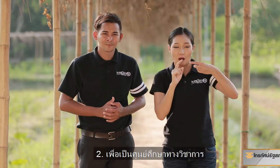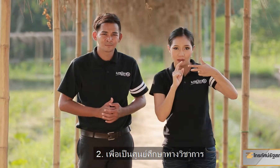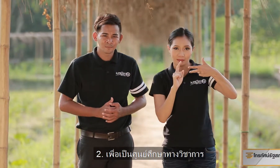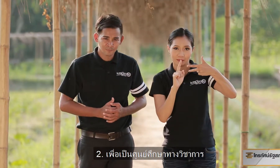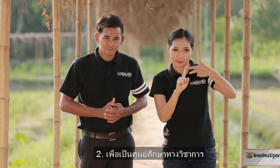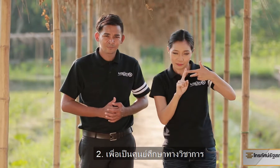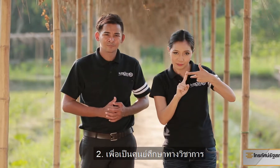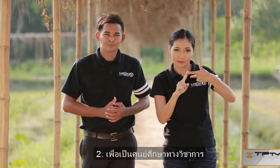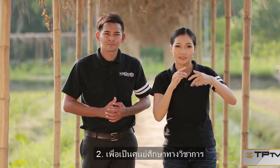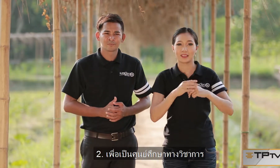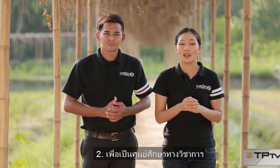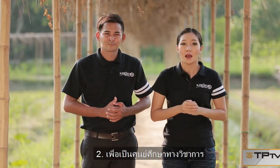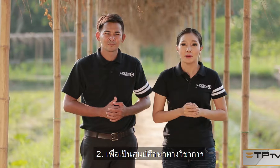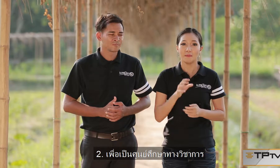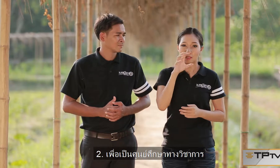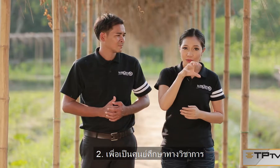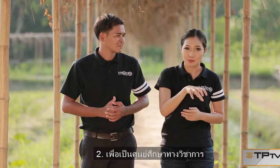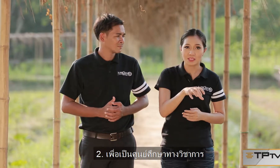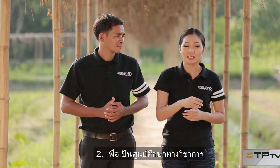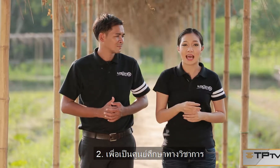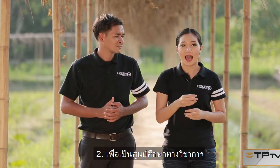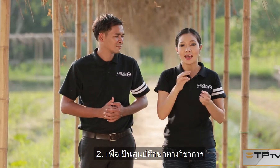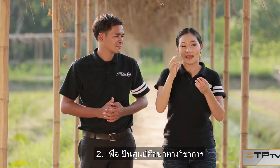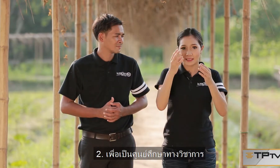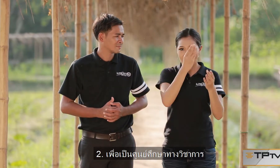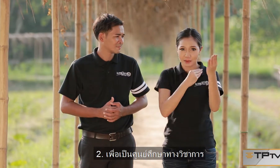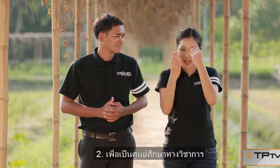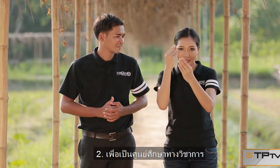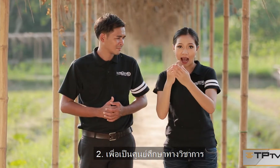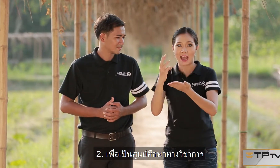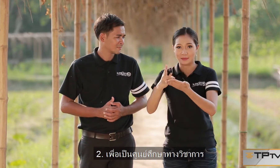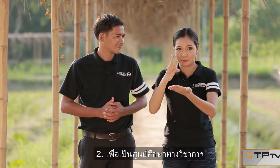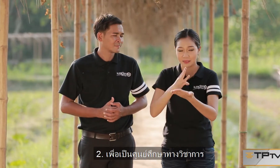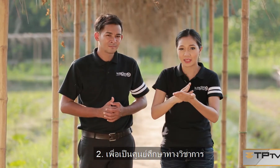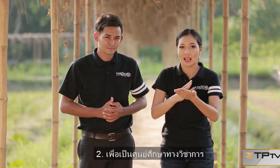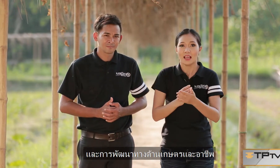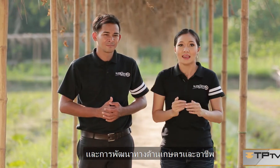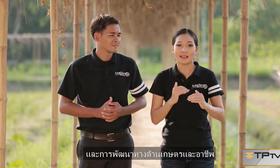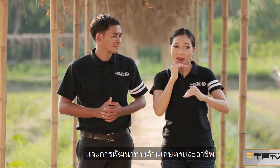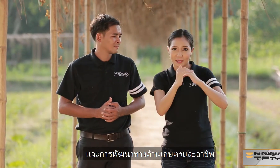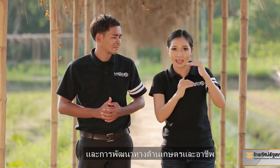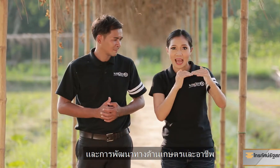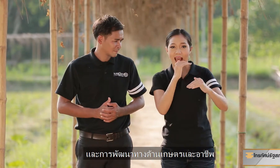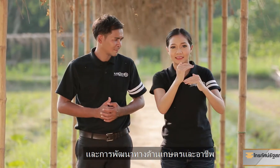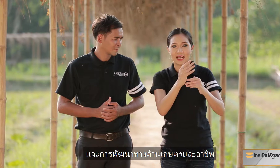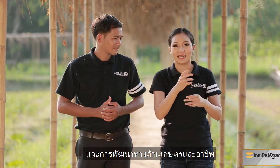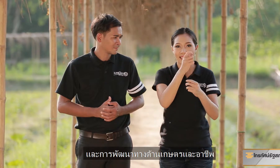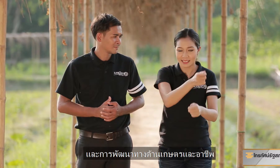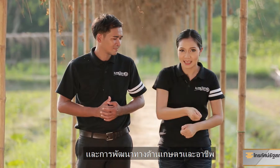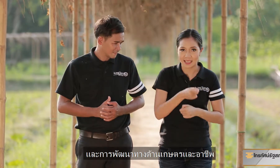2. เพื่อเป็นศูนย์ศึกษาทางวิชาการและการพัฒนาทางด้านเกษต